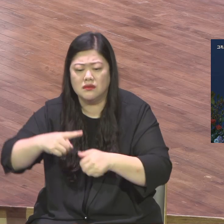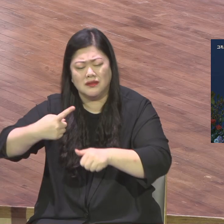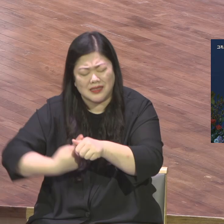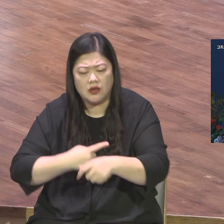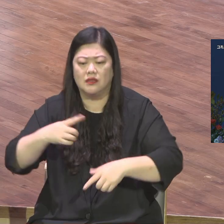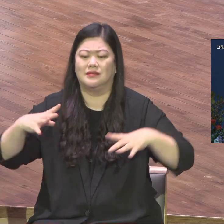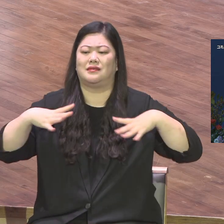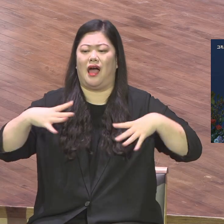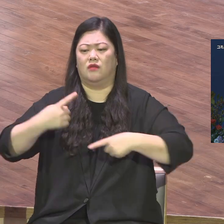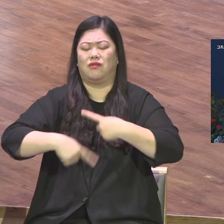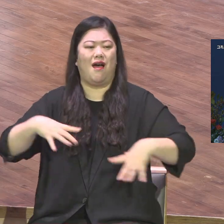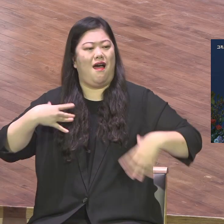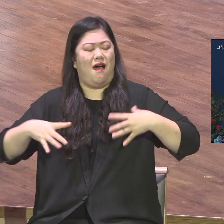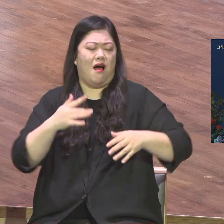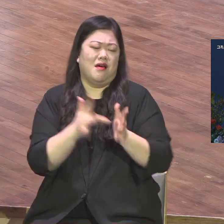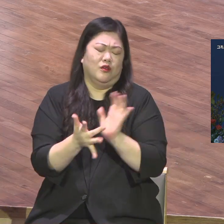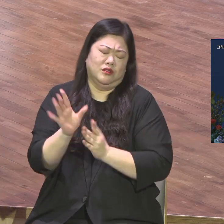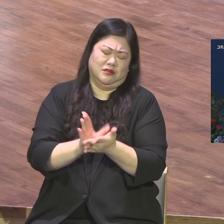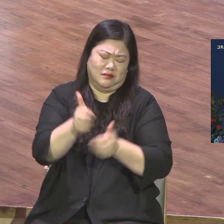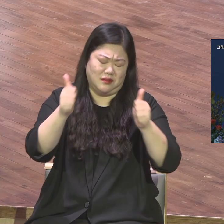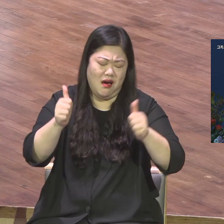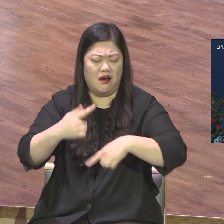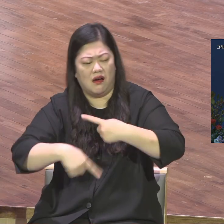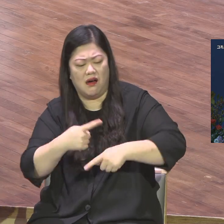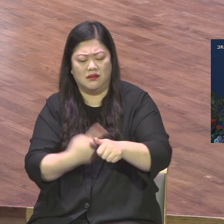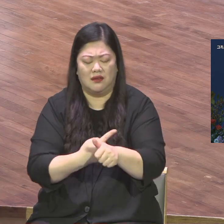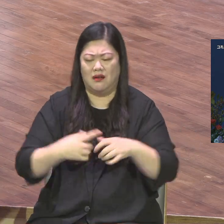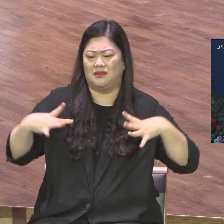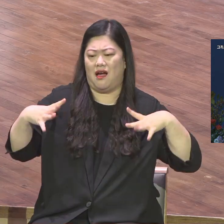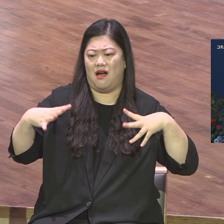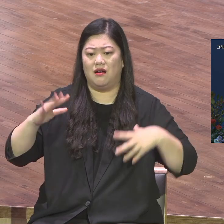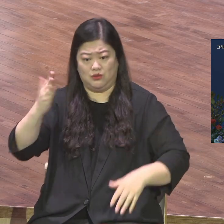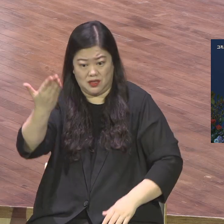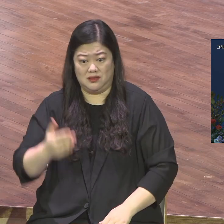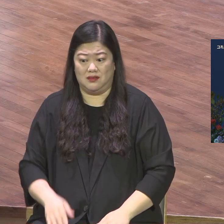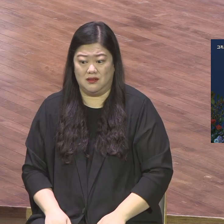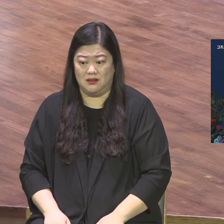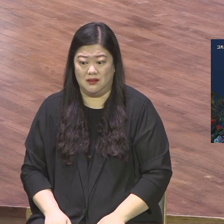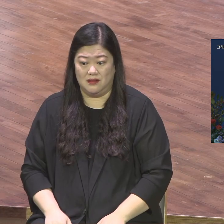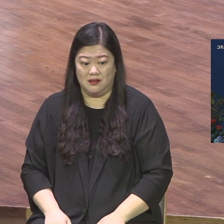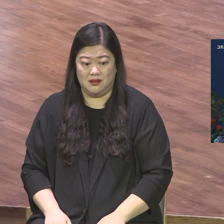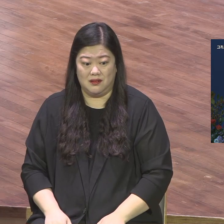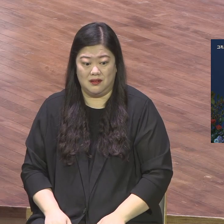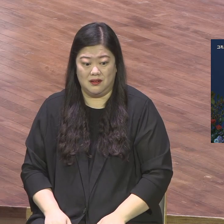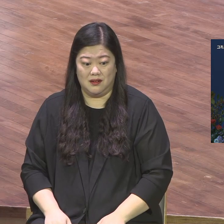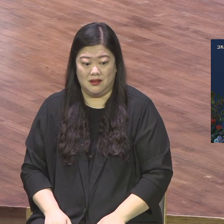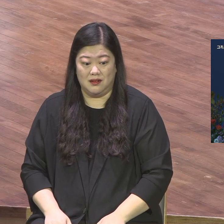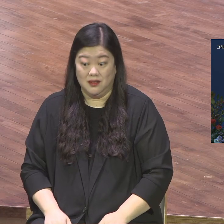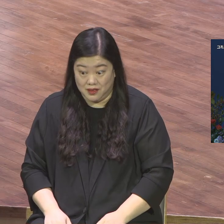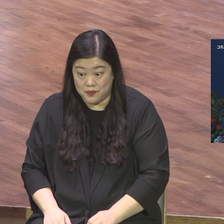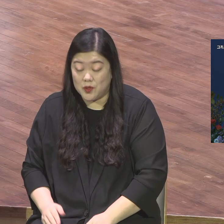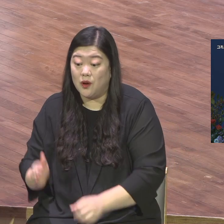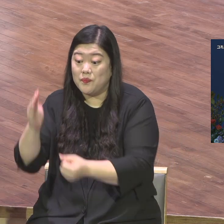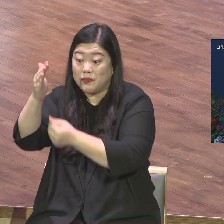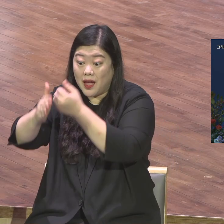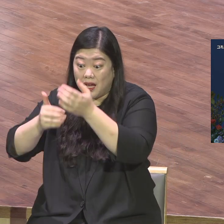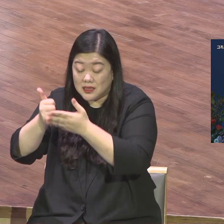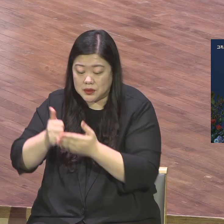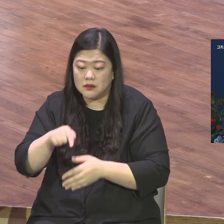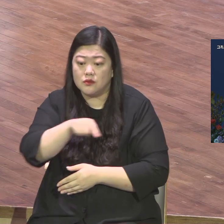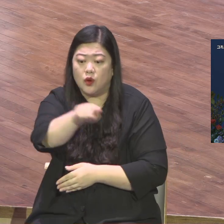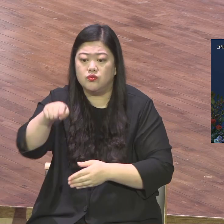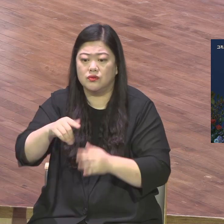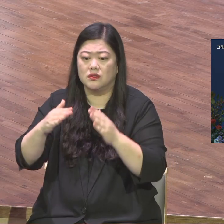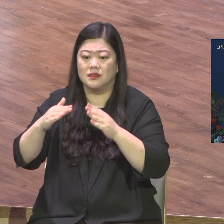배려는 사람 없어요. 아무리 연구해 보세요. 없습니다. 이 지구에만 하나님 살겠다니까요. 그러면서 우리를